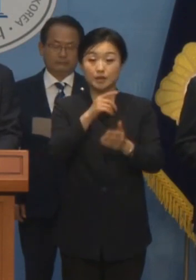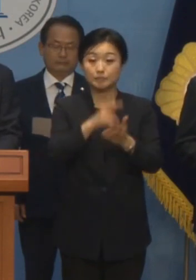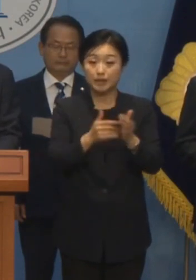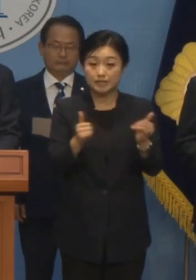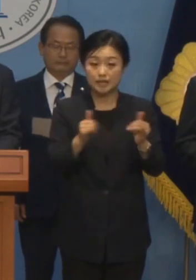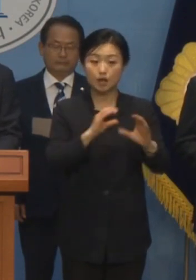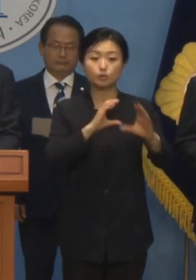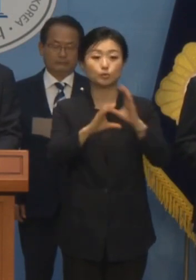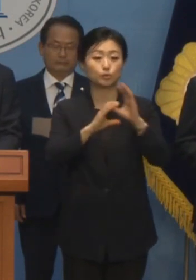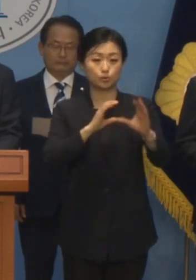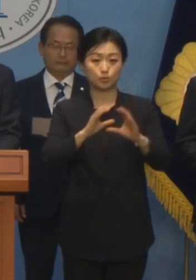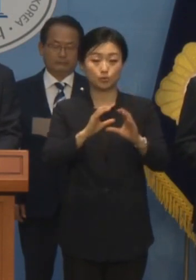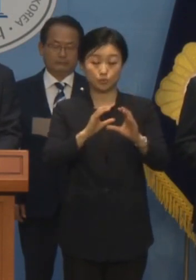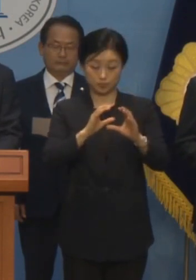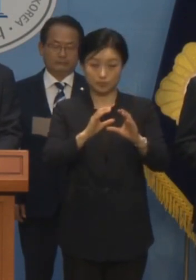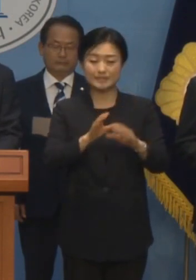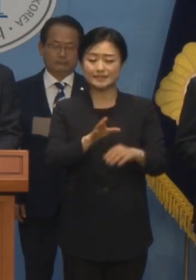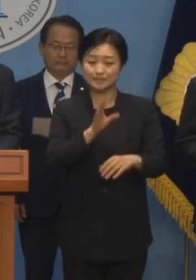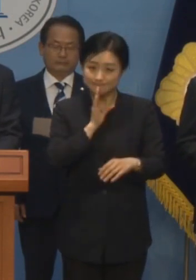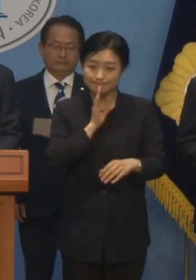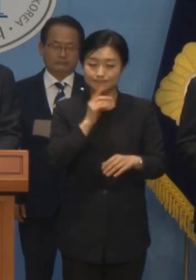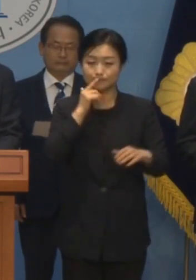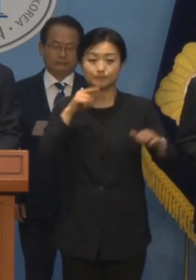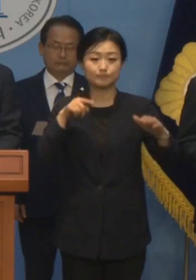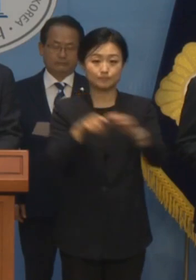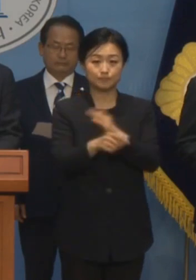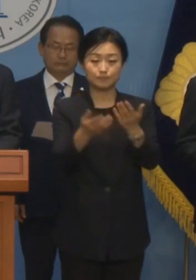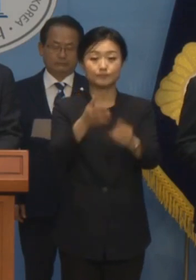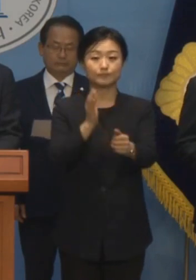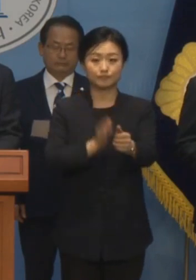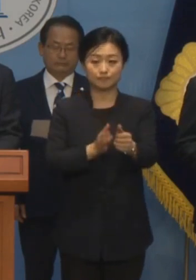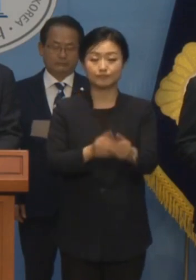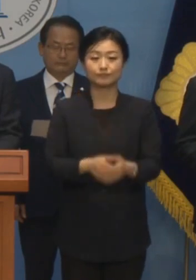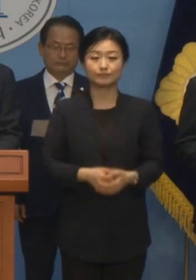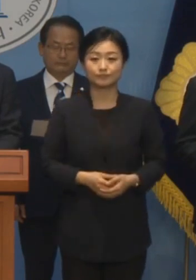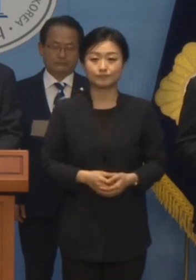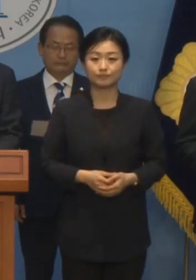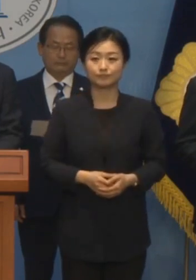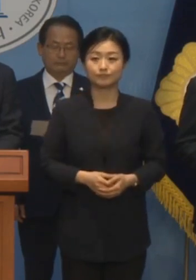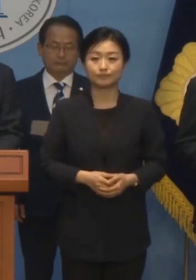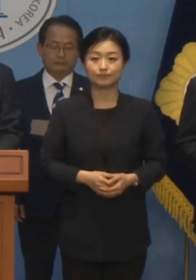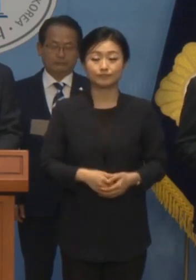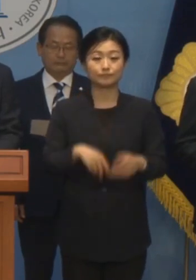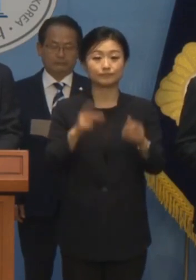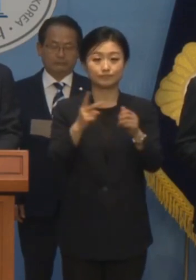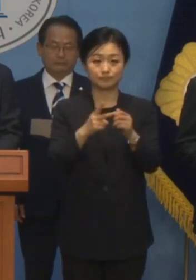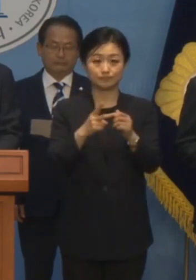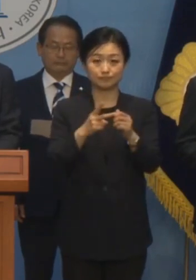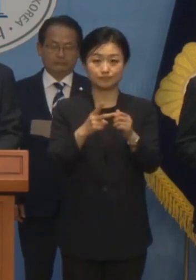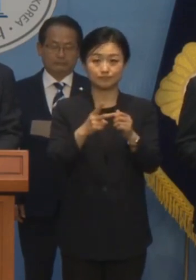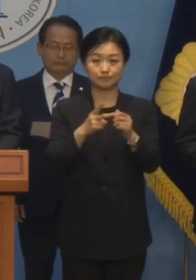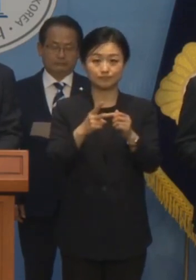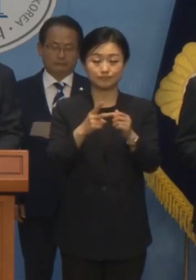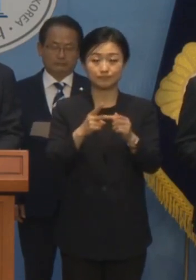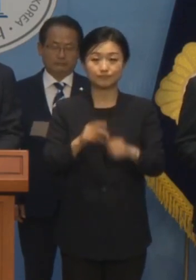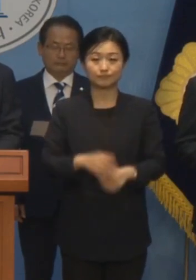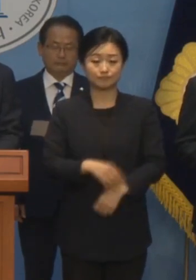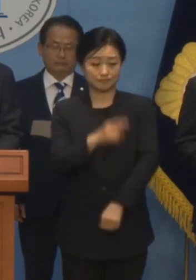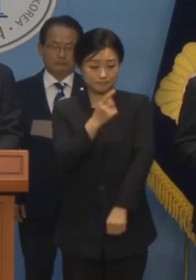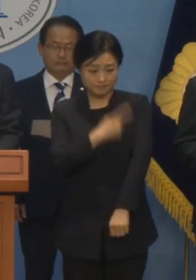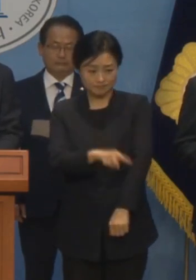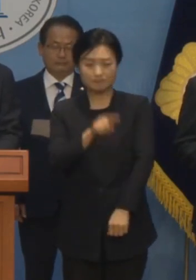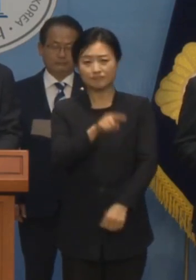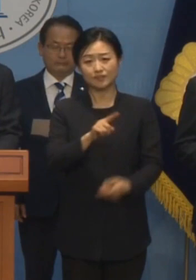피해자의 소통도 강화하는 실질적인 조치를 병행하십시오. 두 번째로, 무능에